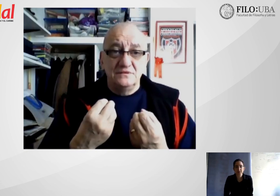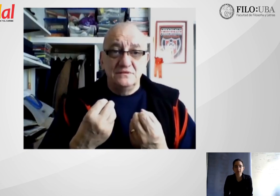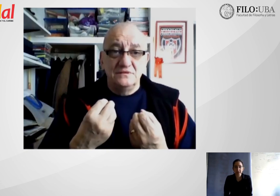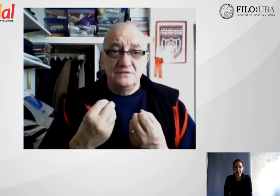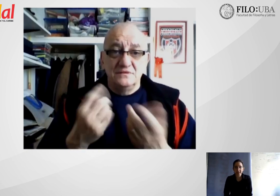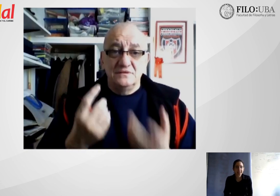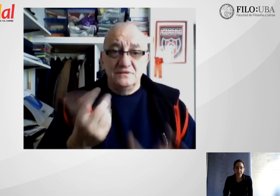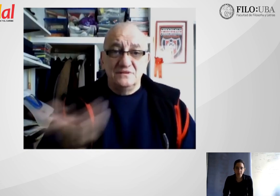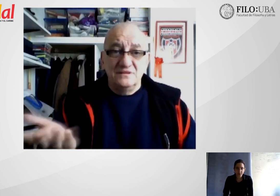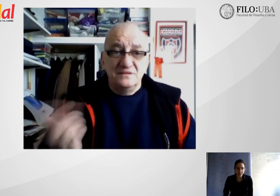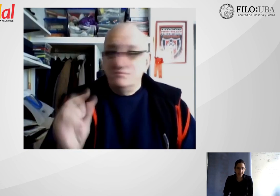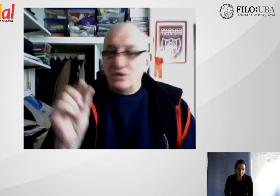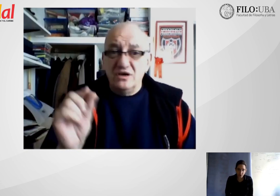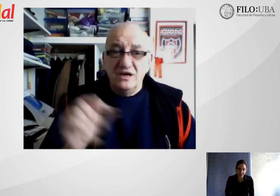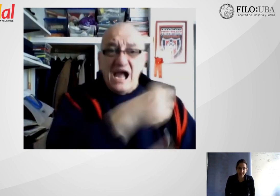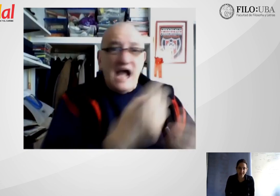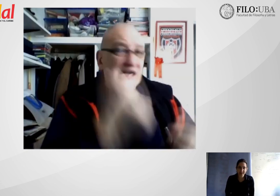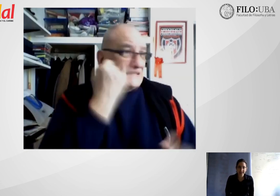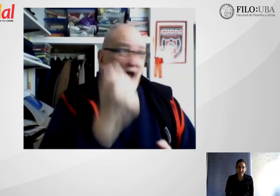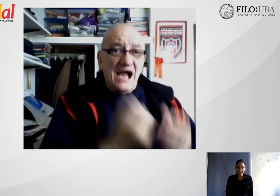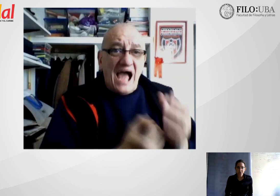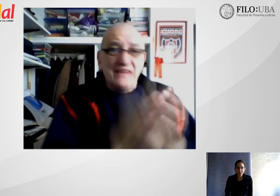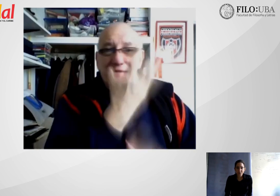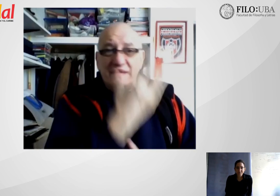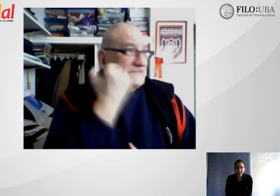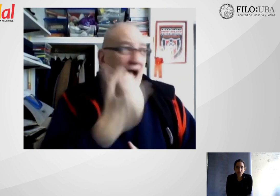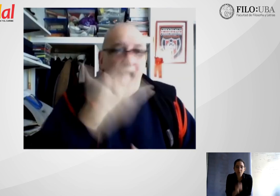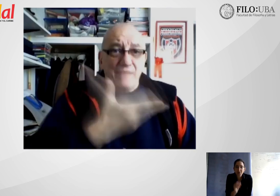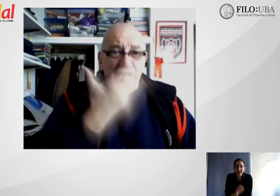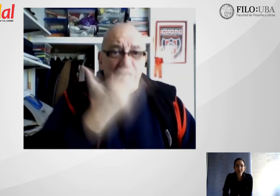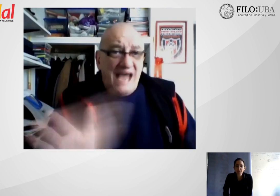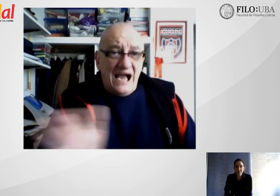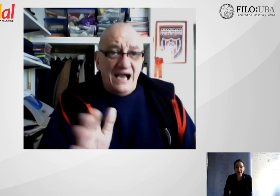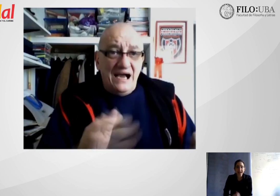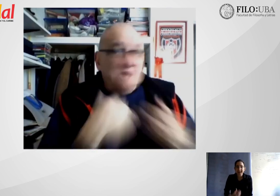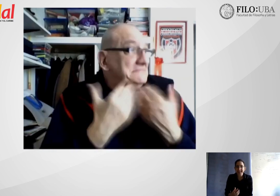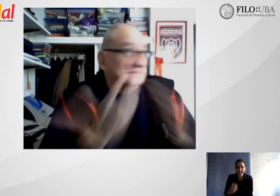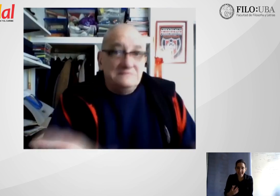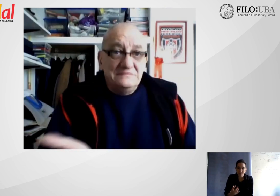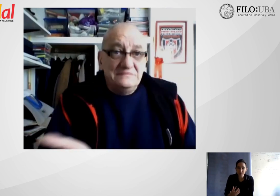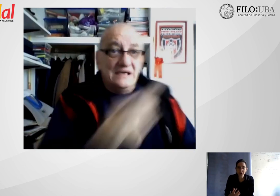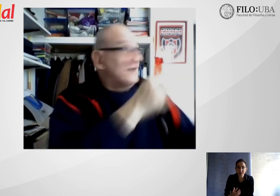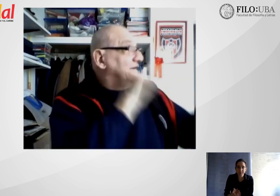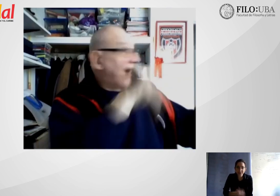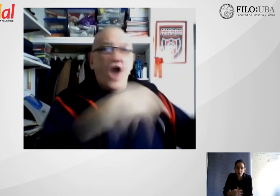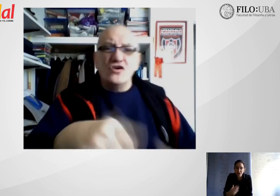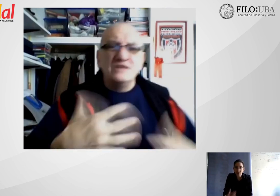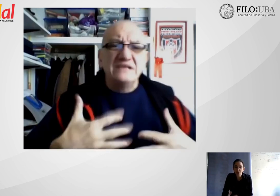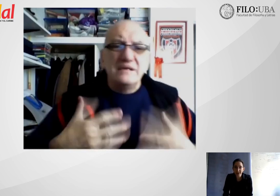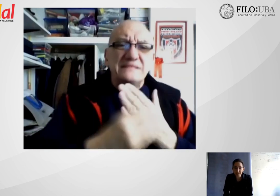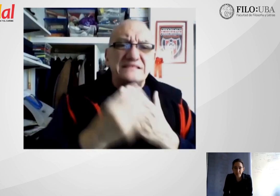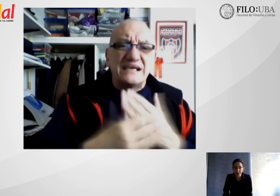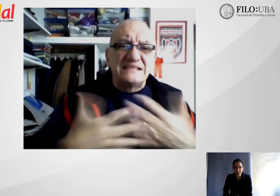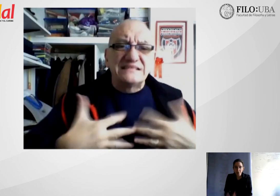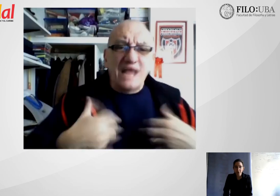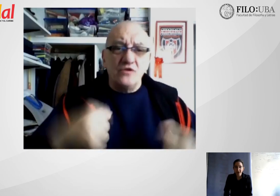con accesibilidad. ¿Y qué hacemos? ¿Eso es suficiente? ¿Eso es como un ratito breve? Acá en este momento están pasando cosas todo